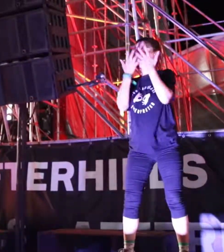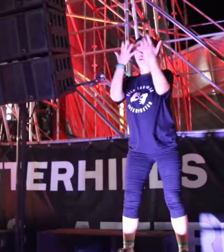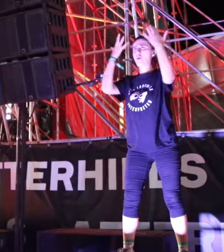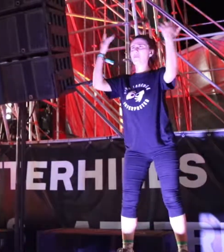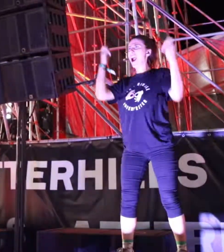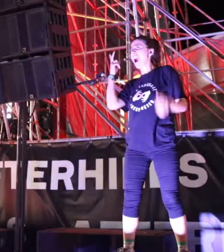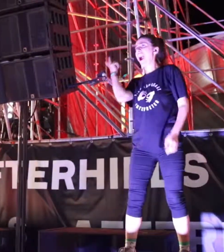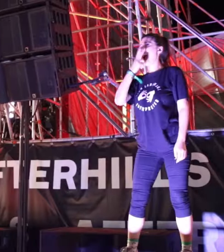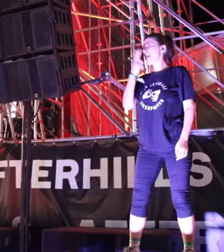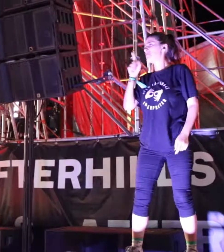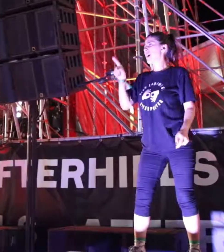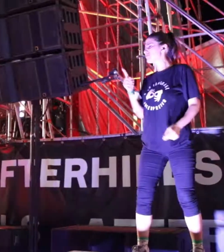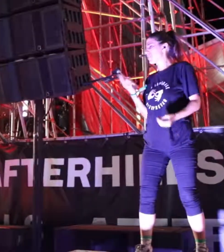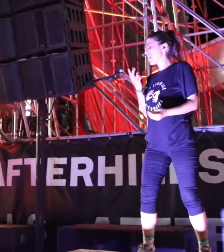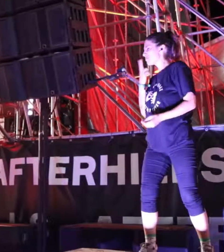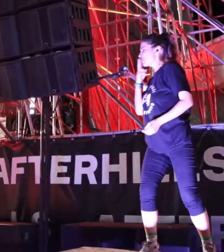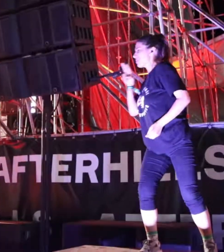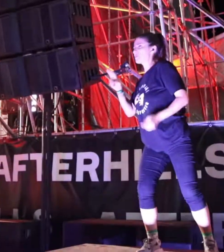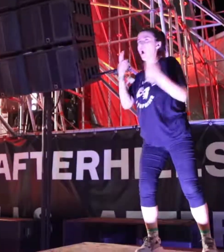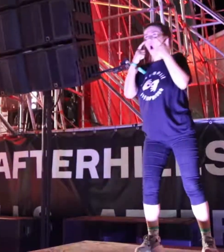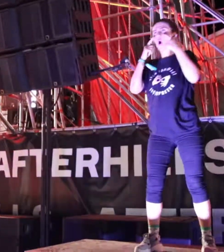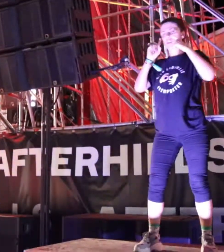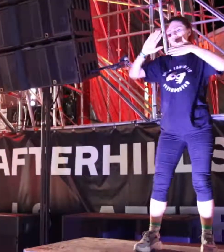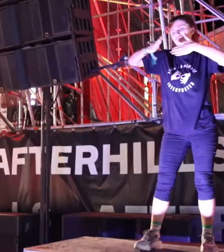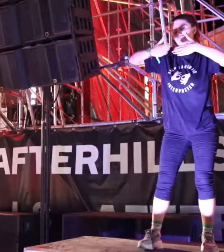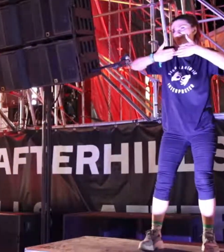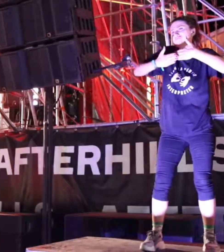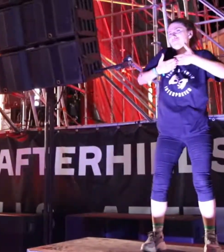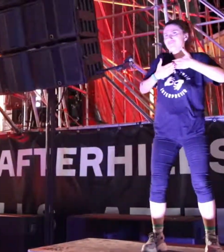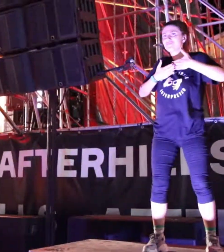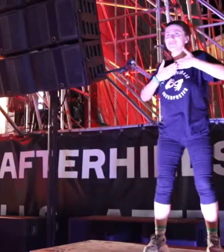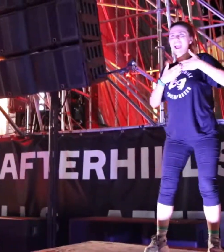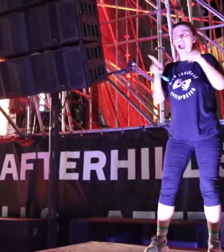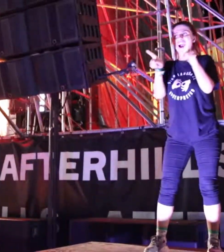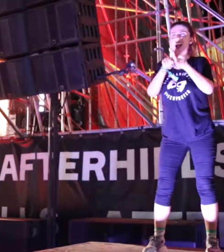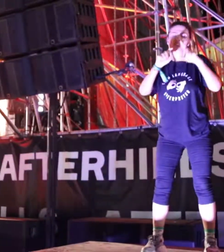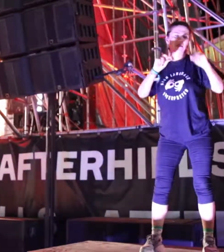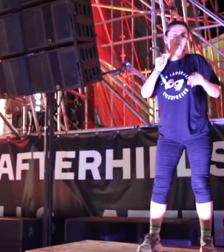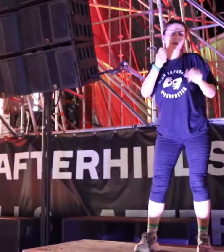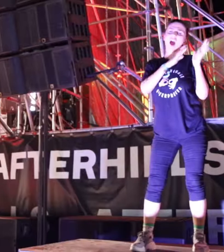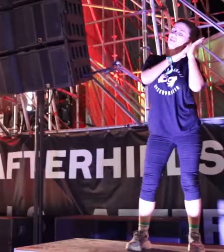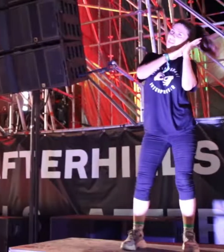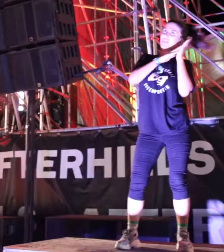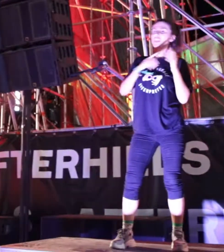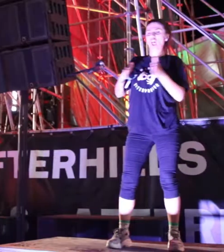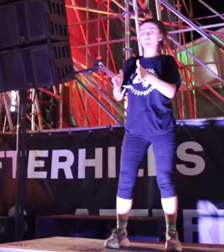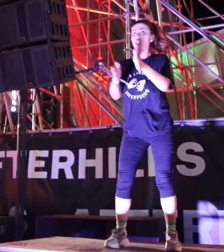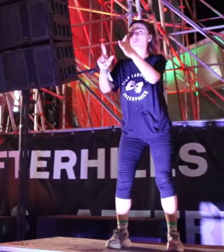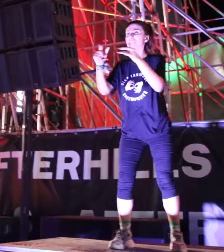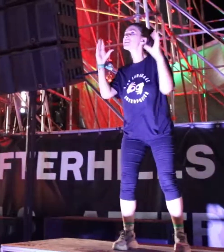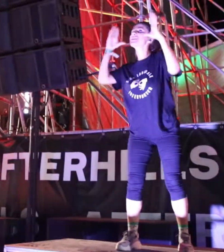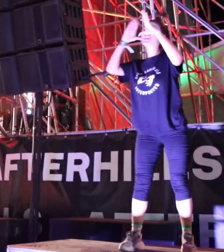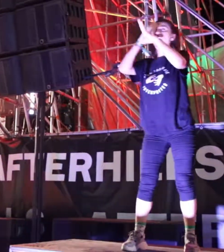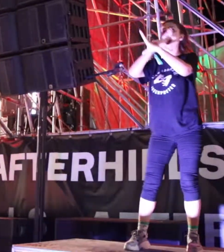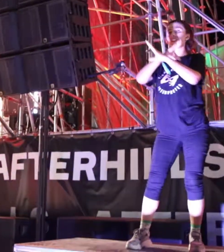Păneava frumoare, cu ochii închiși, într-un săpat, la drum de seară,